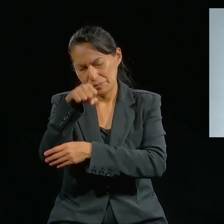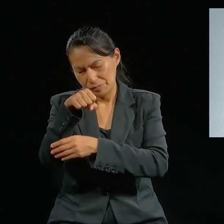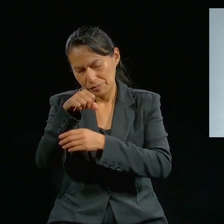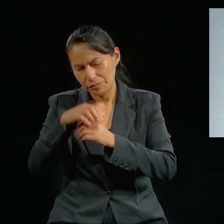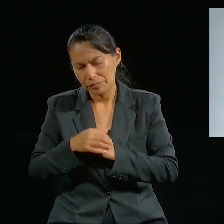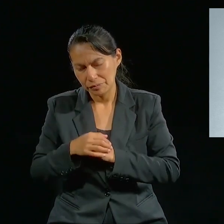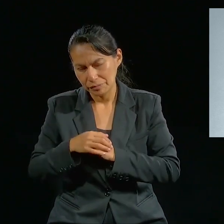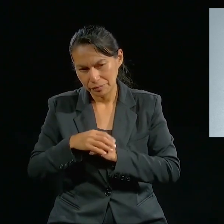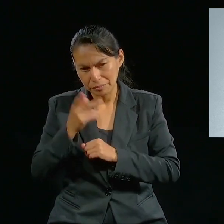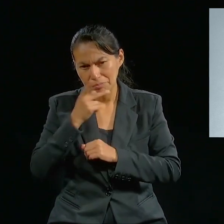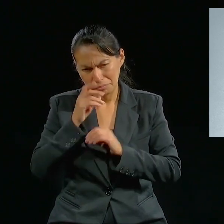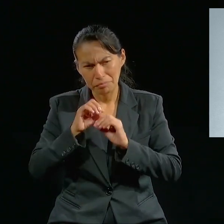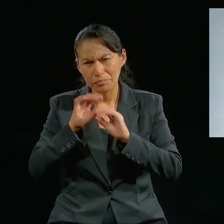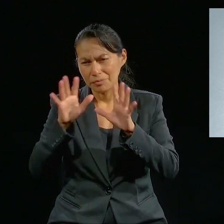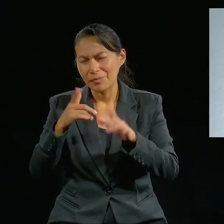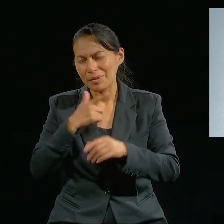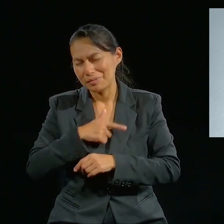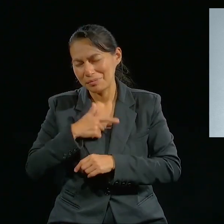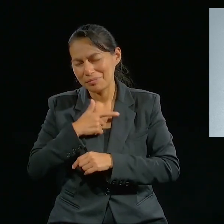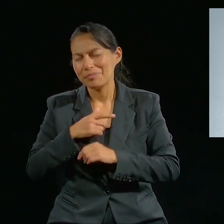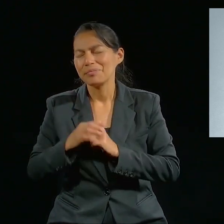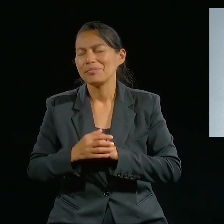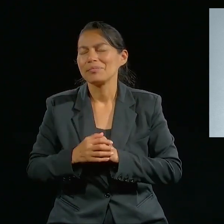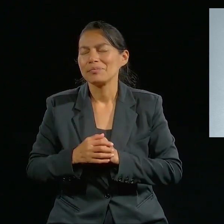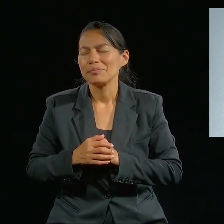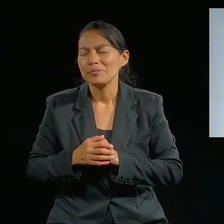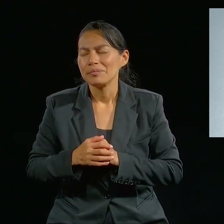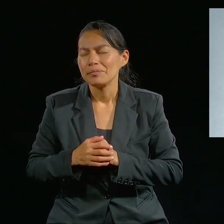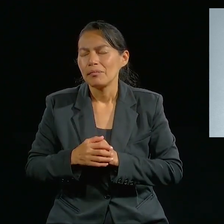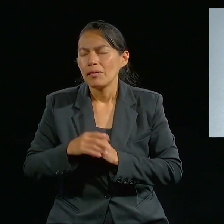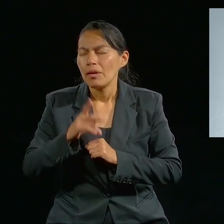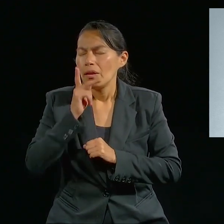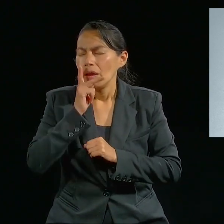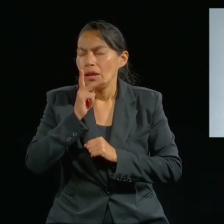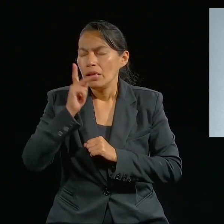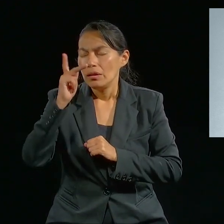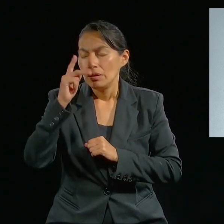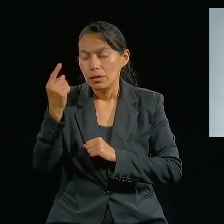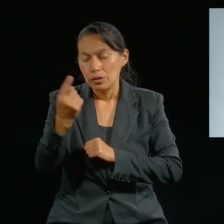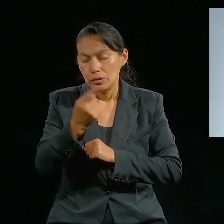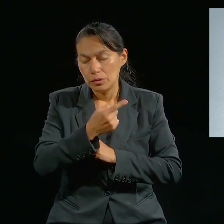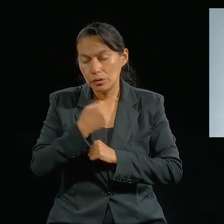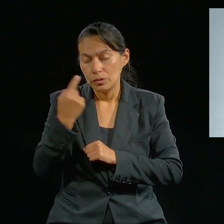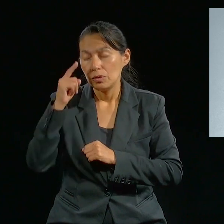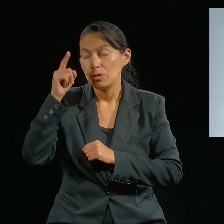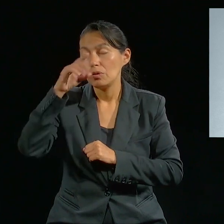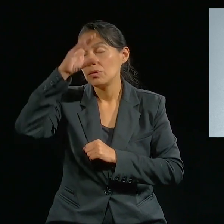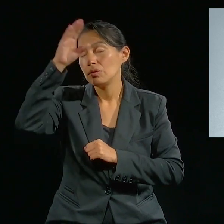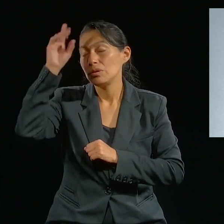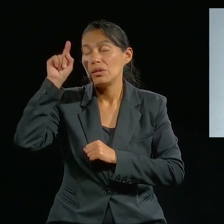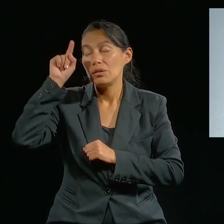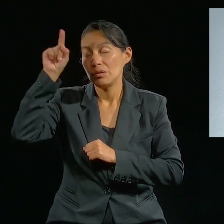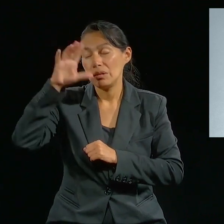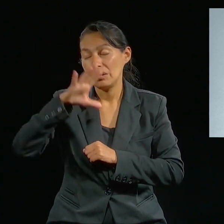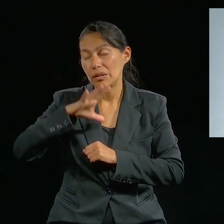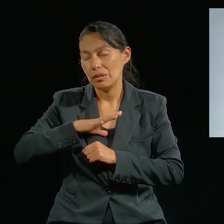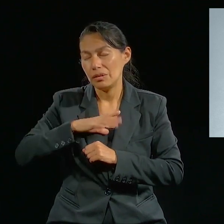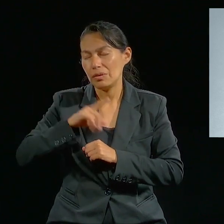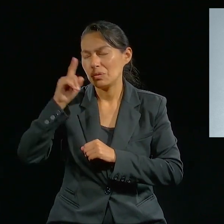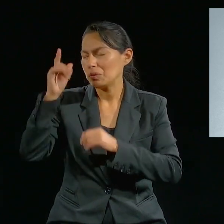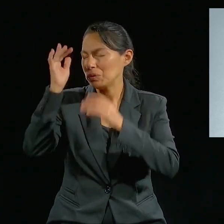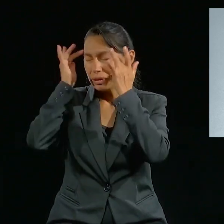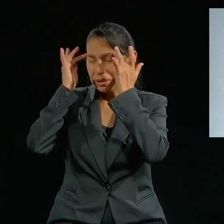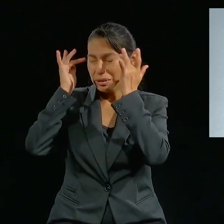claro que sí pastor con gusto padre ministro que estás en los cielos santo y